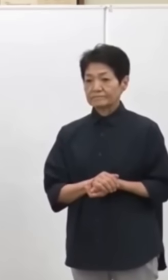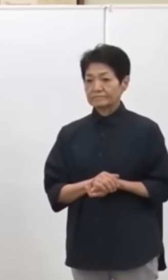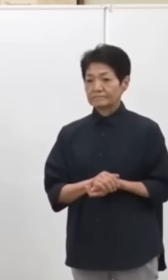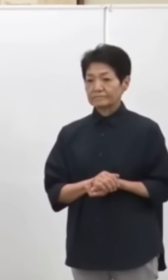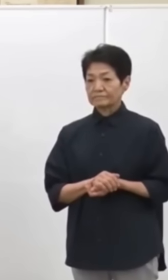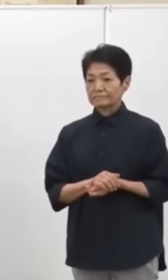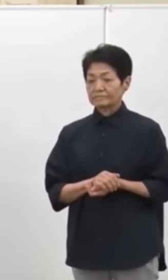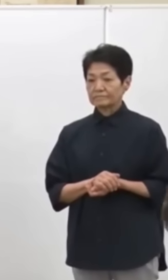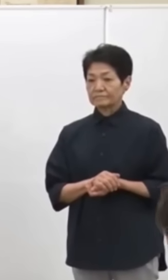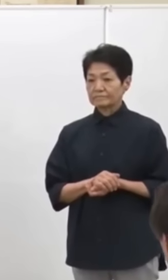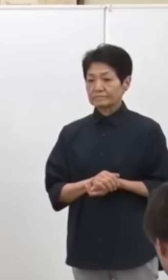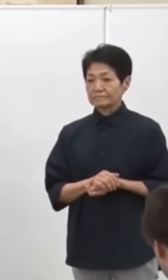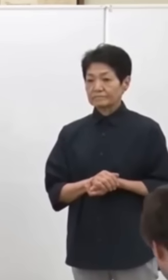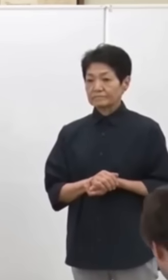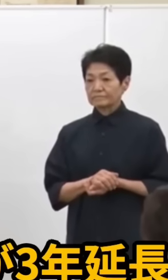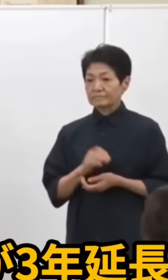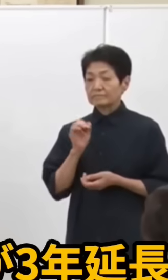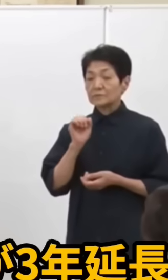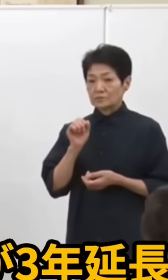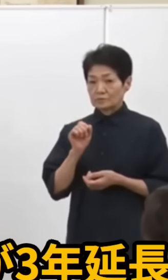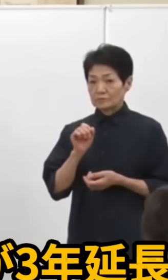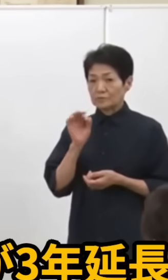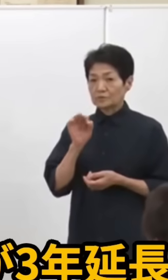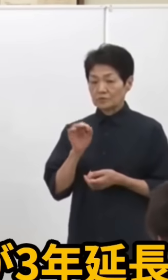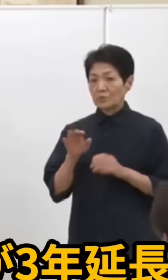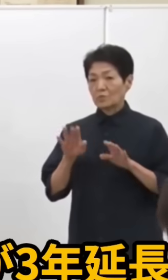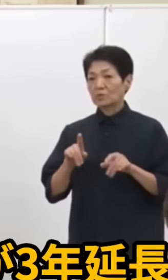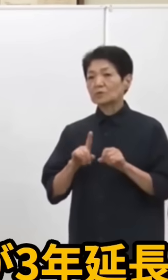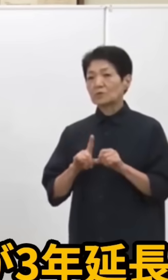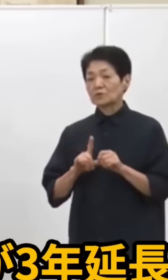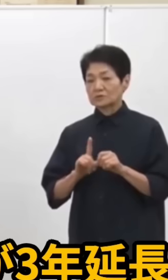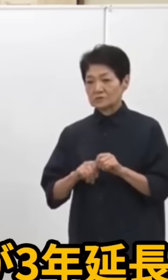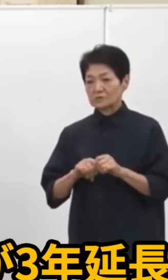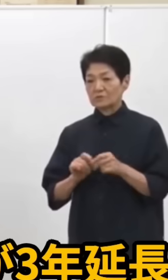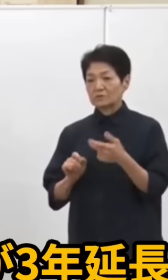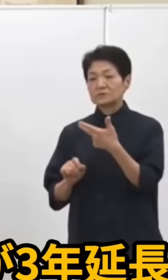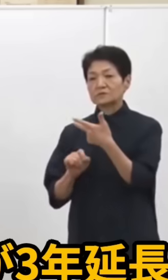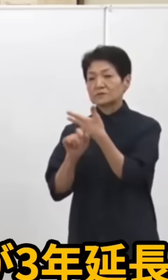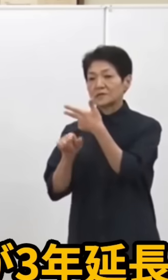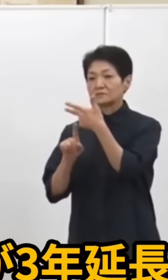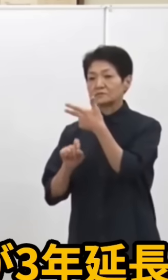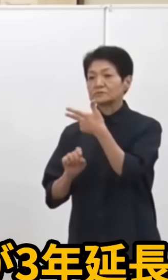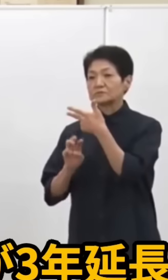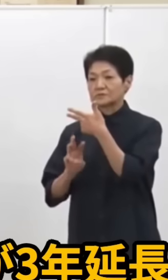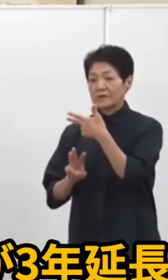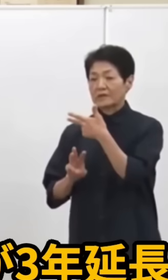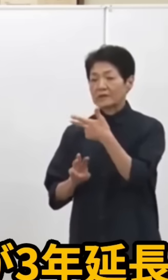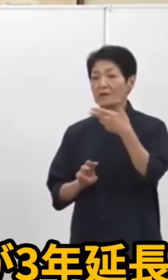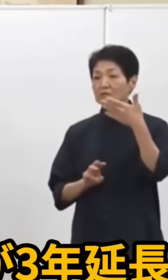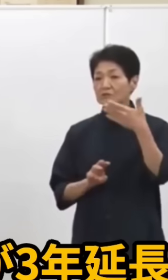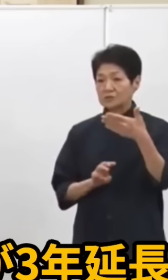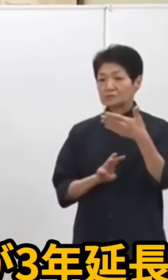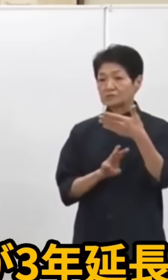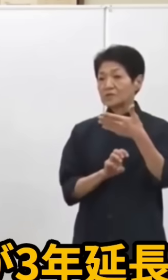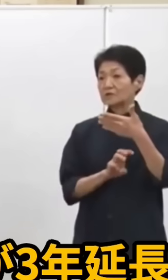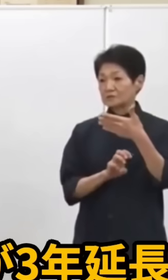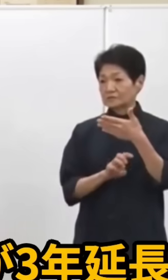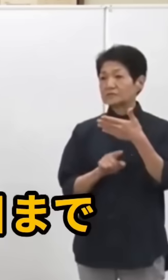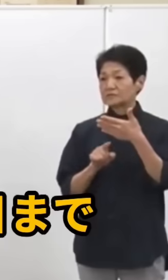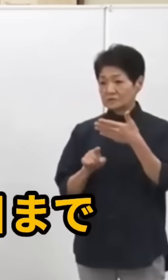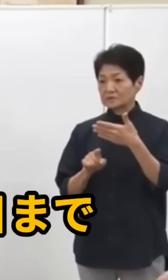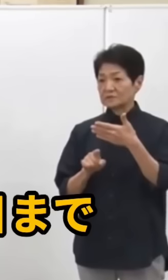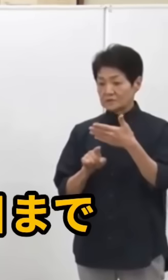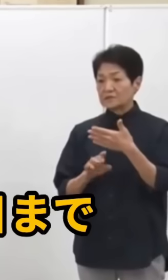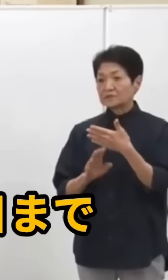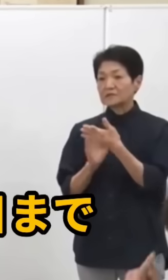経緯だけ見るとですね、今年の7月13日から9月30日に延びて、さらに3年延